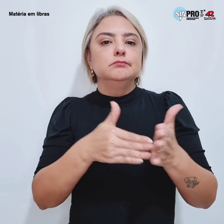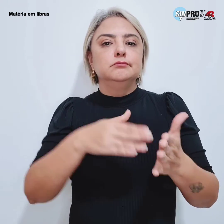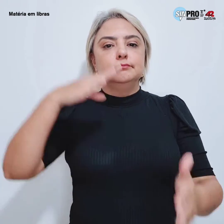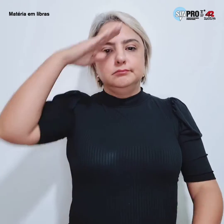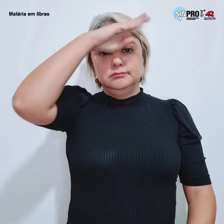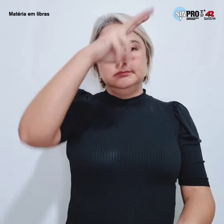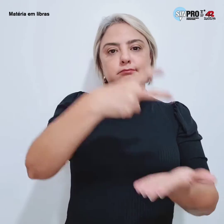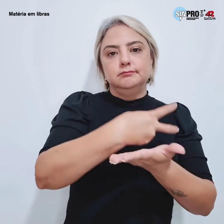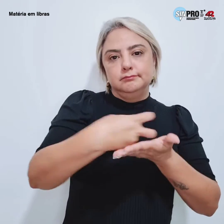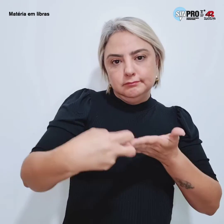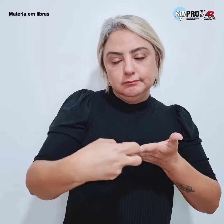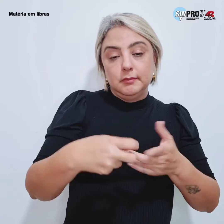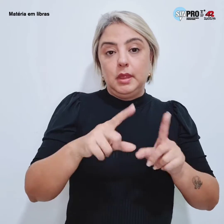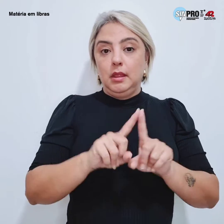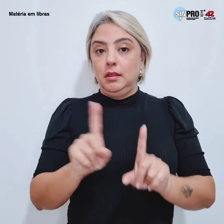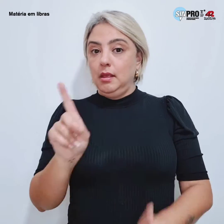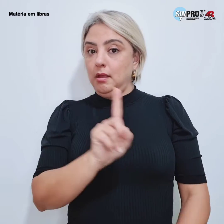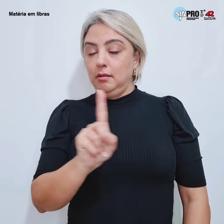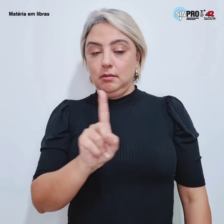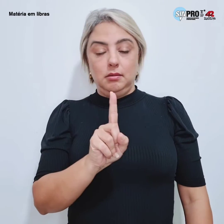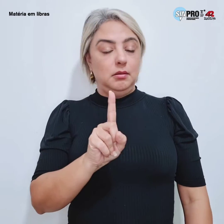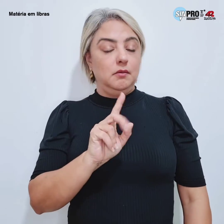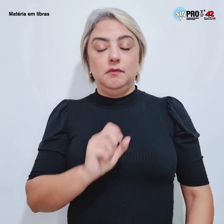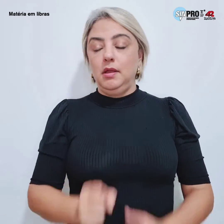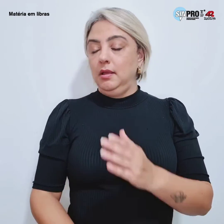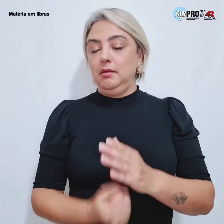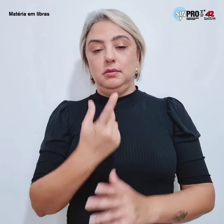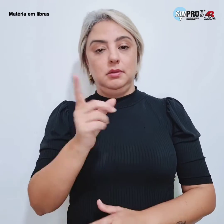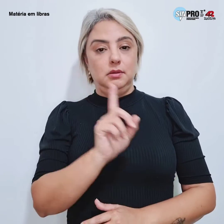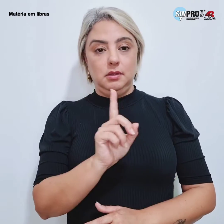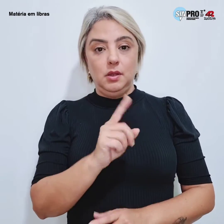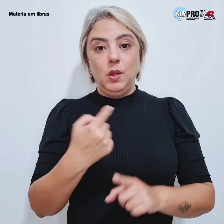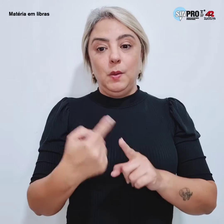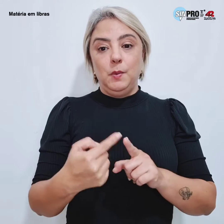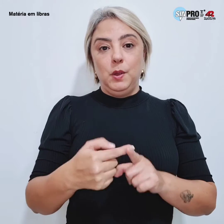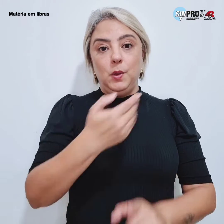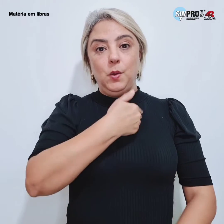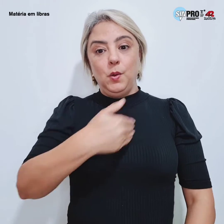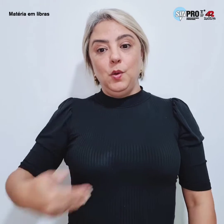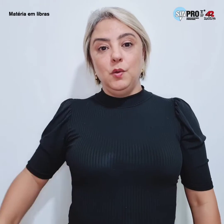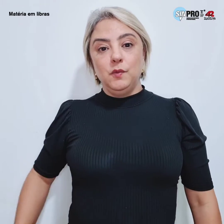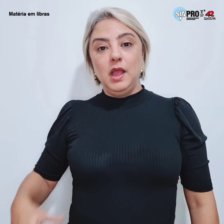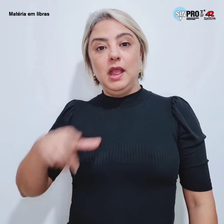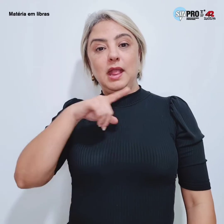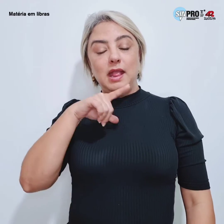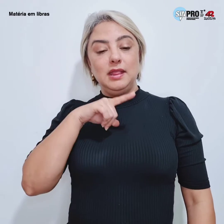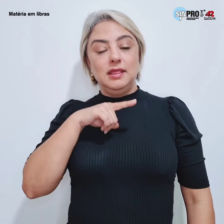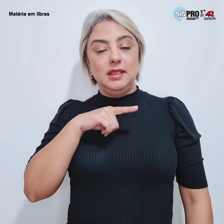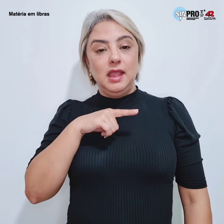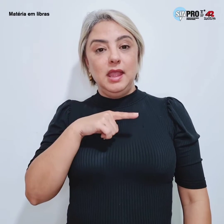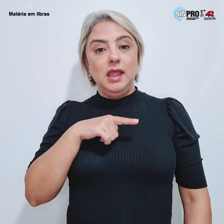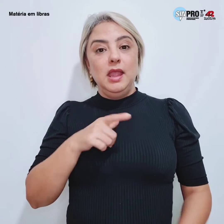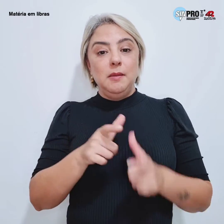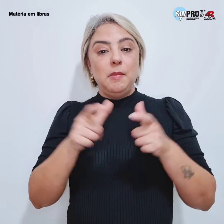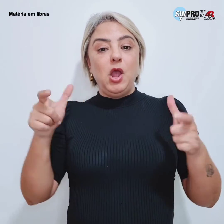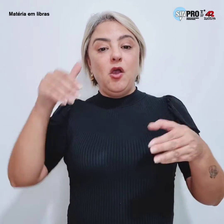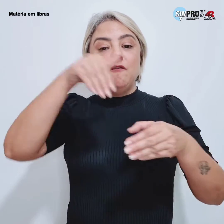Bolsonaro. Isso não vai acontecer, porque o governo detém a maioria dos votos na Câmara dos